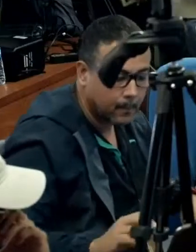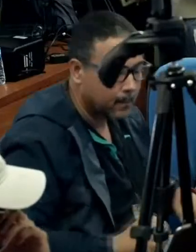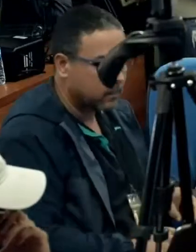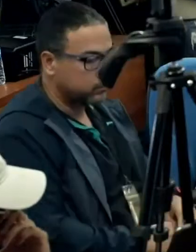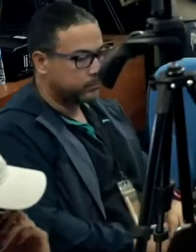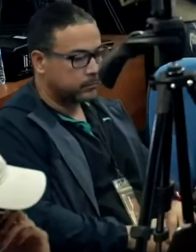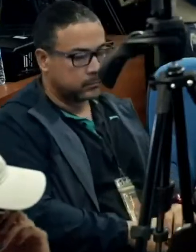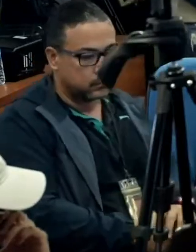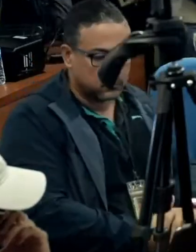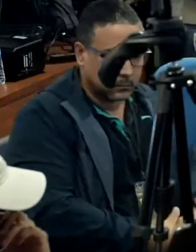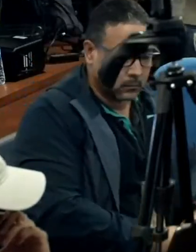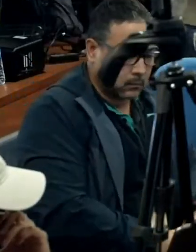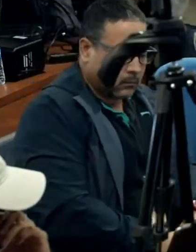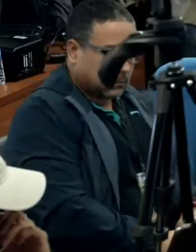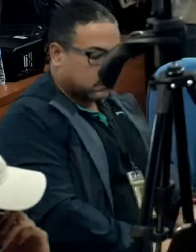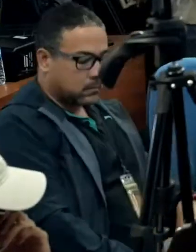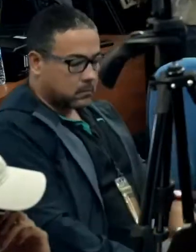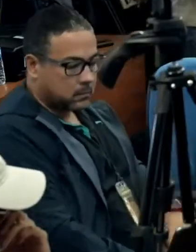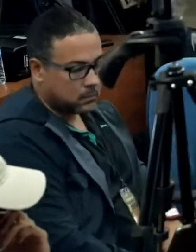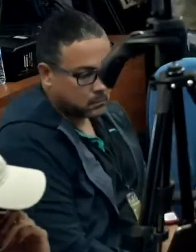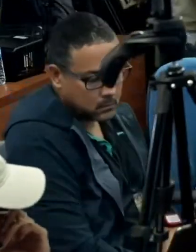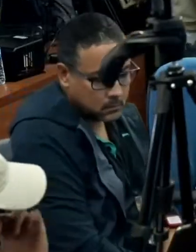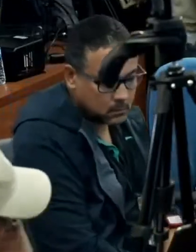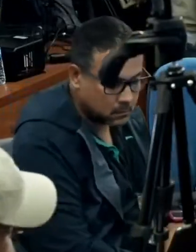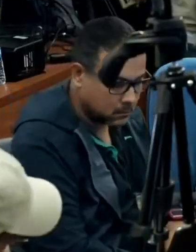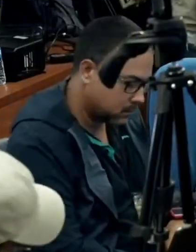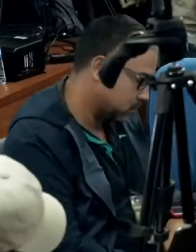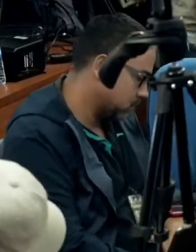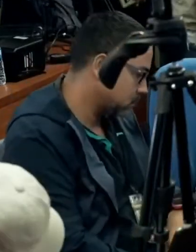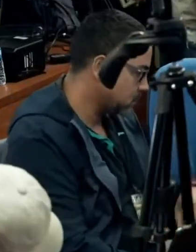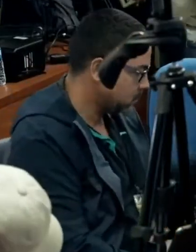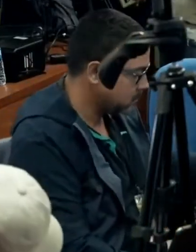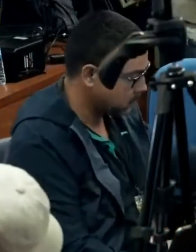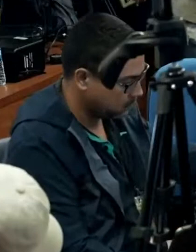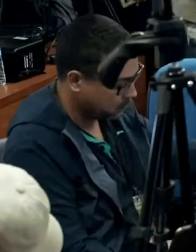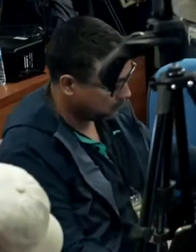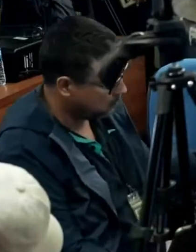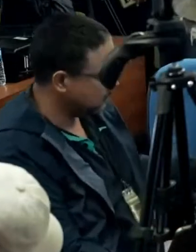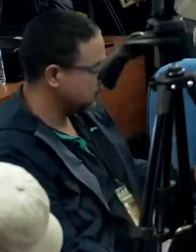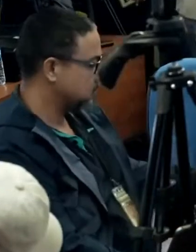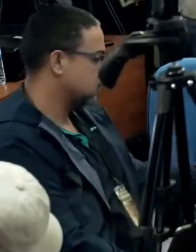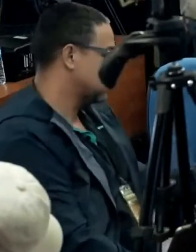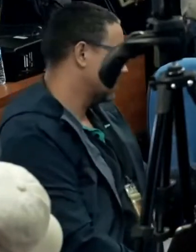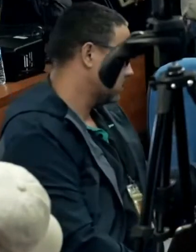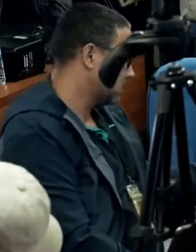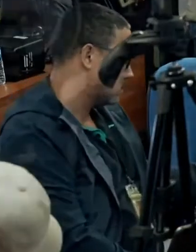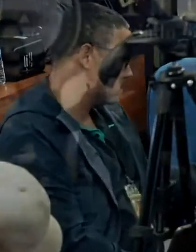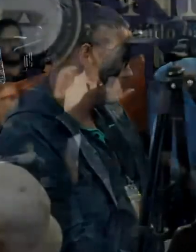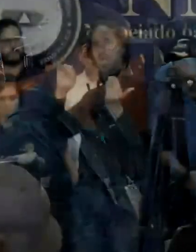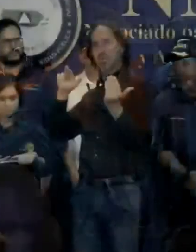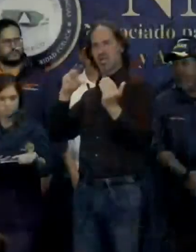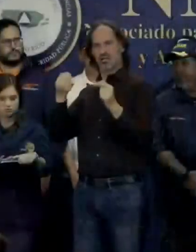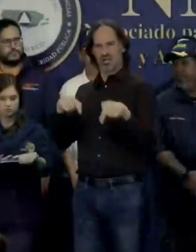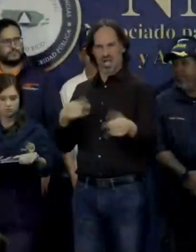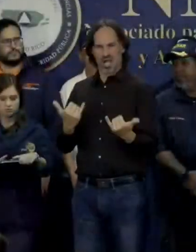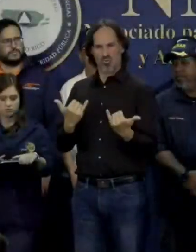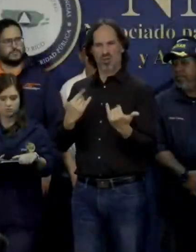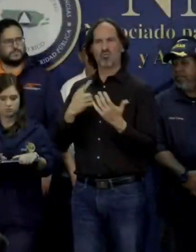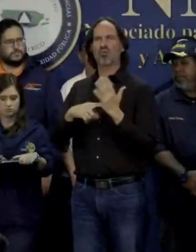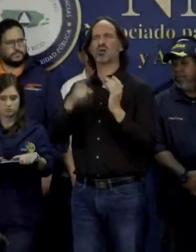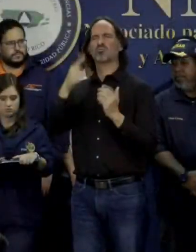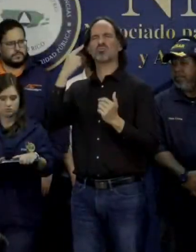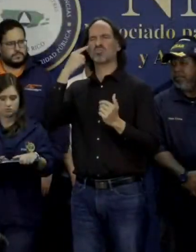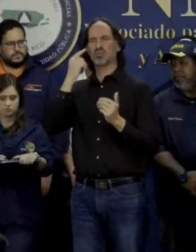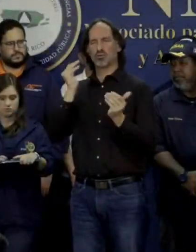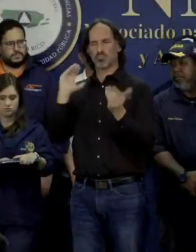preparados cuando María, que fue otra época, no se sabía? Sí, sí, no, es otra, exacto, es que